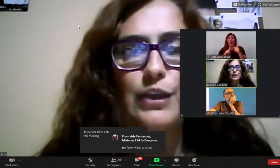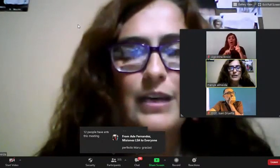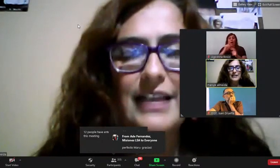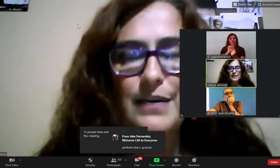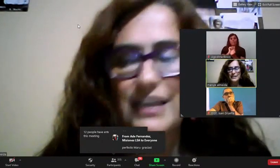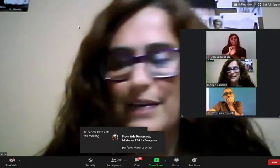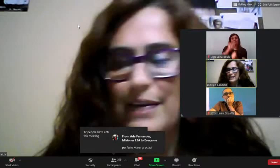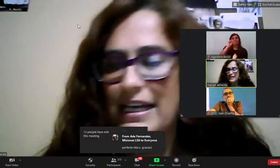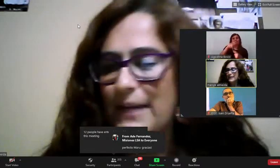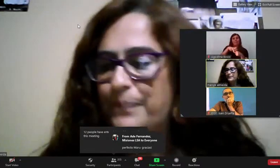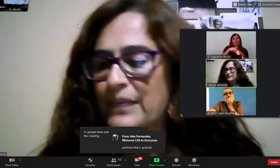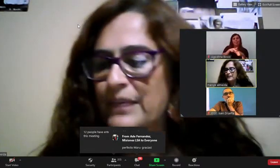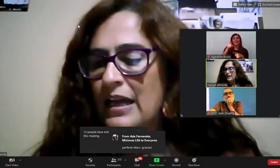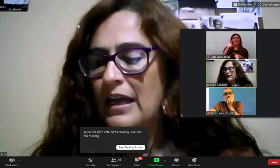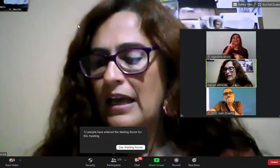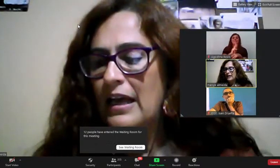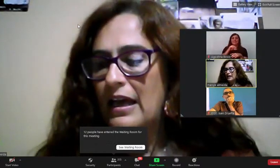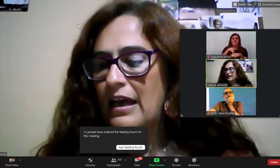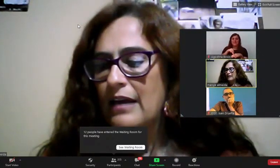de la TUILSA de Villa María.